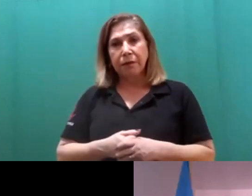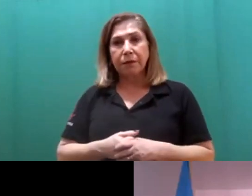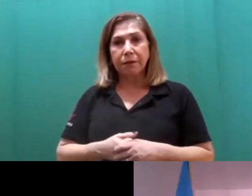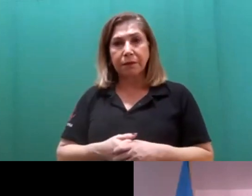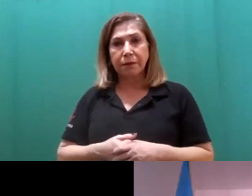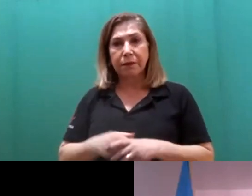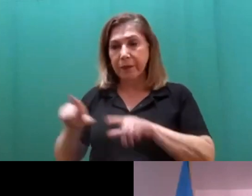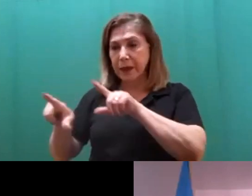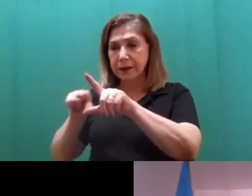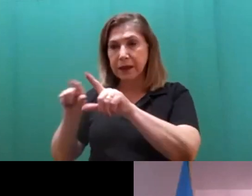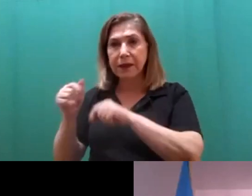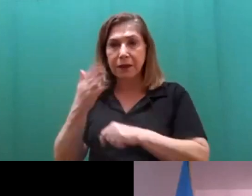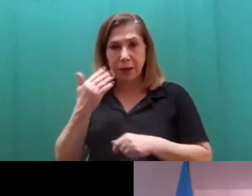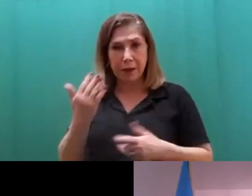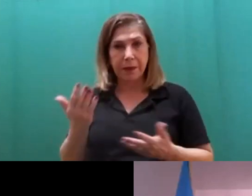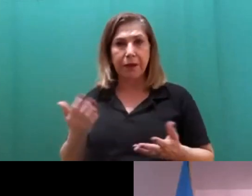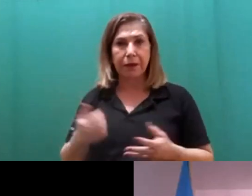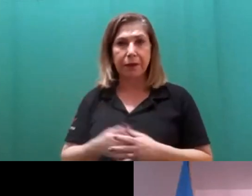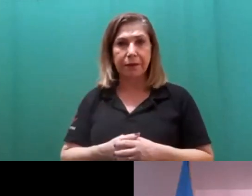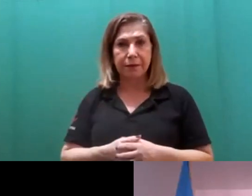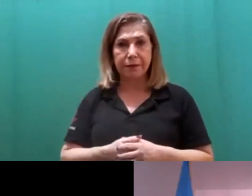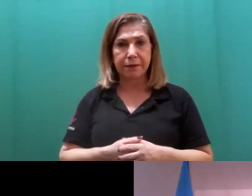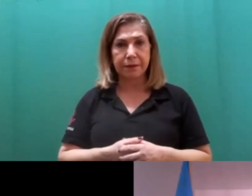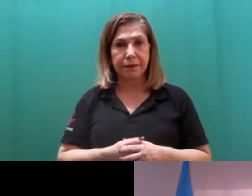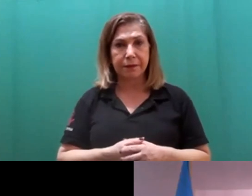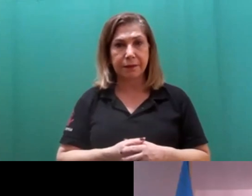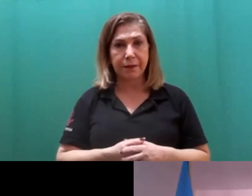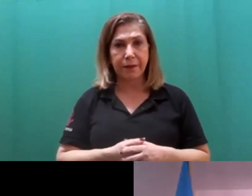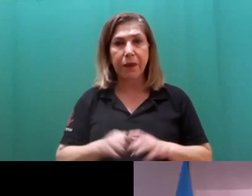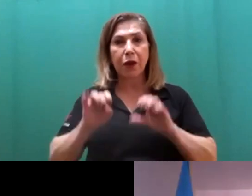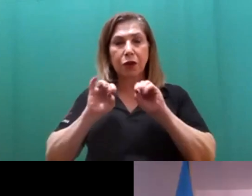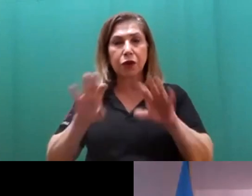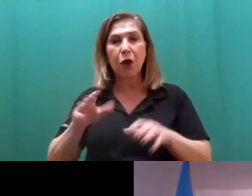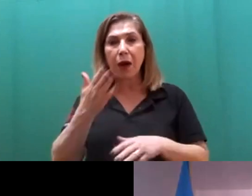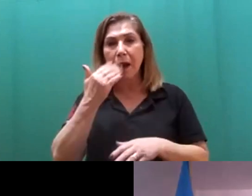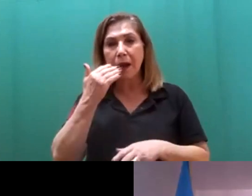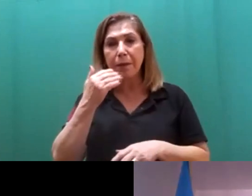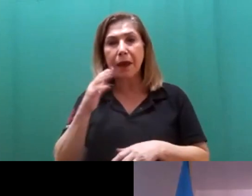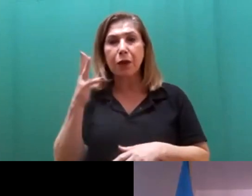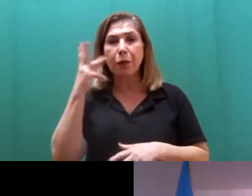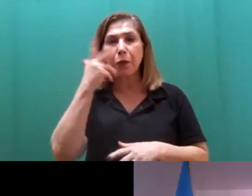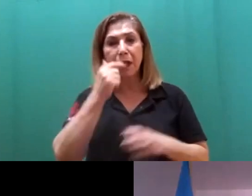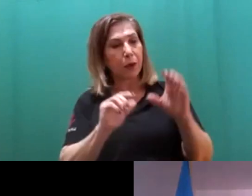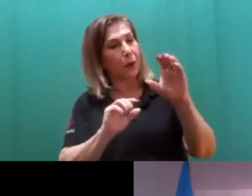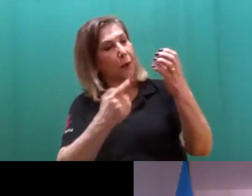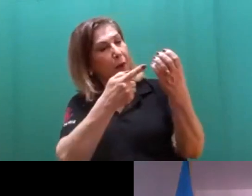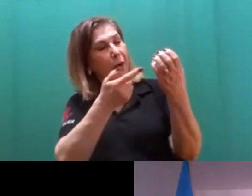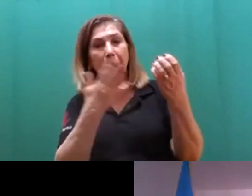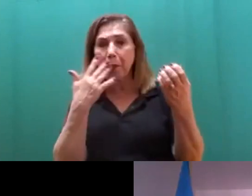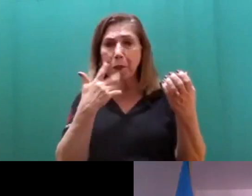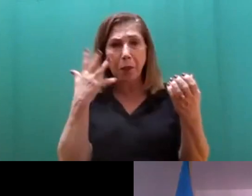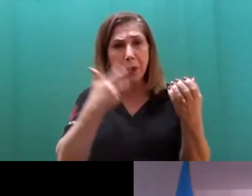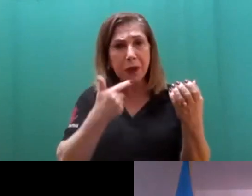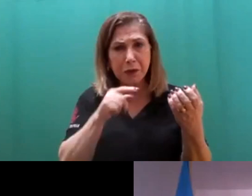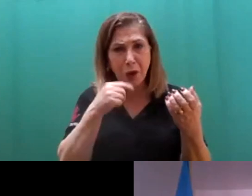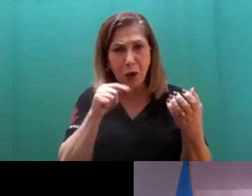seleção dos alimentos. Como bem disse Vivian, somente seleciona os alimentos bonitos, sim? Temos que há um fenômeno